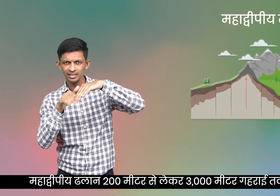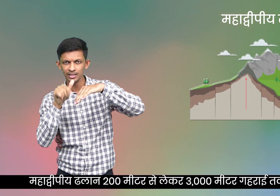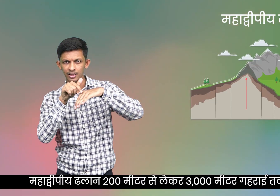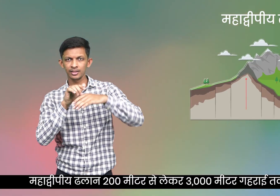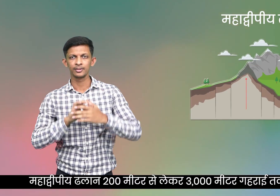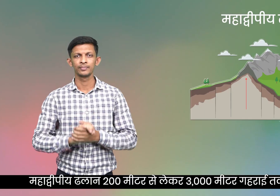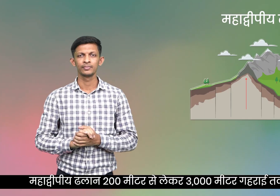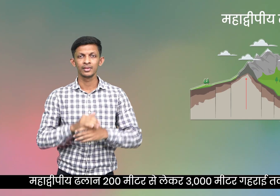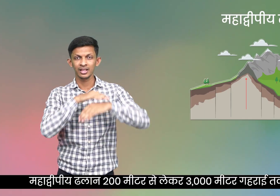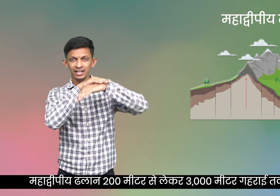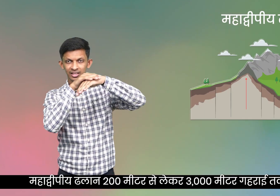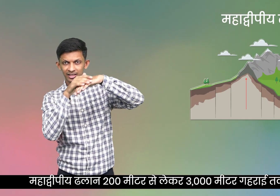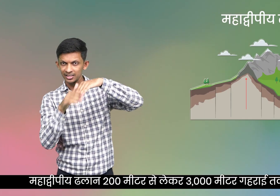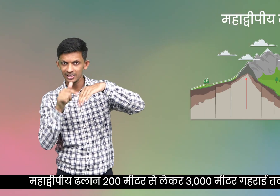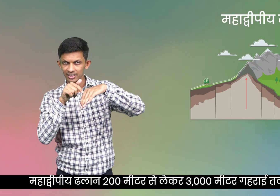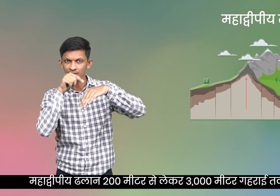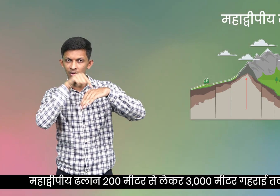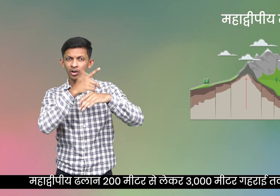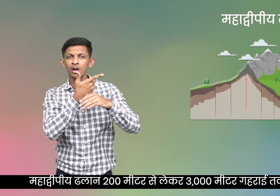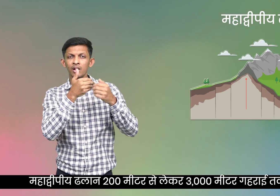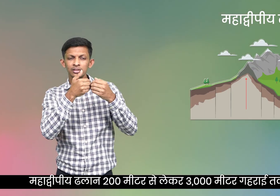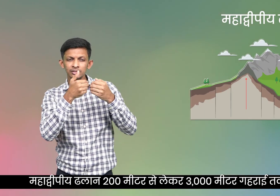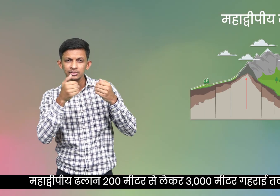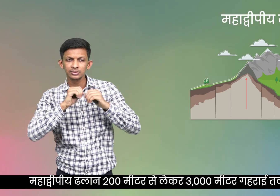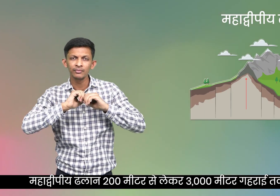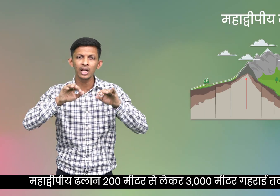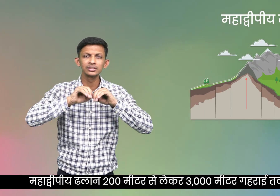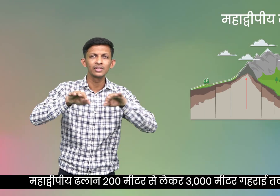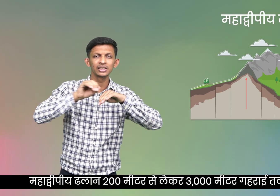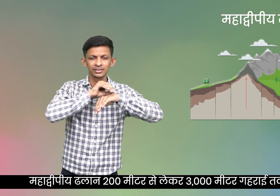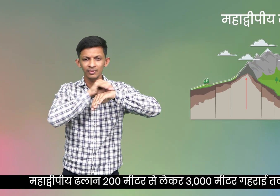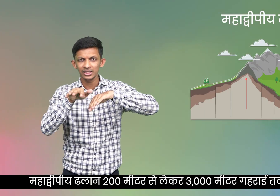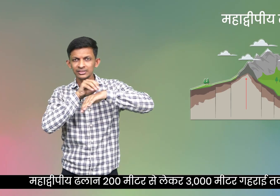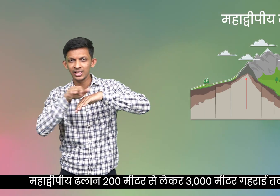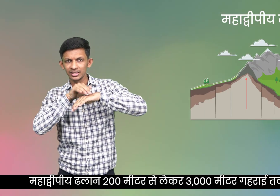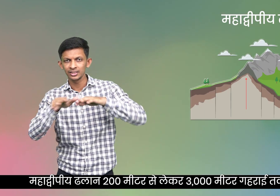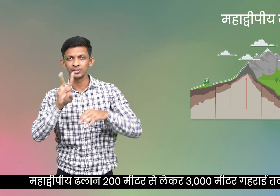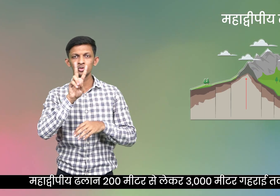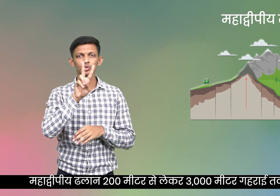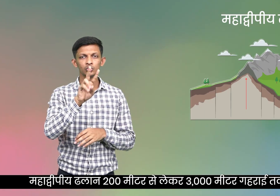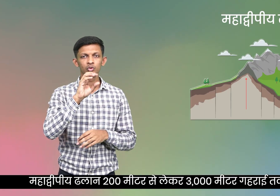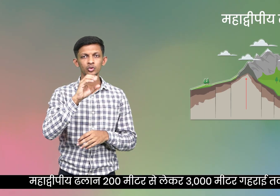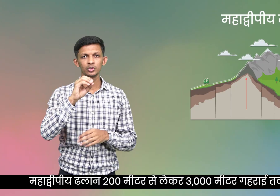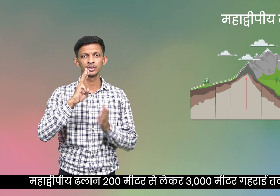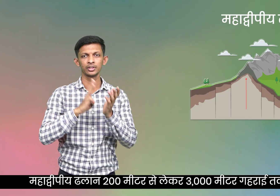महाद्वीपीय ढलान 200 मीटर से लेकर 3000 मीटर गहराई तक फैला हुआ होता